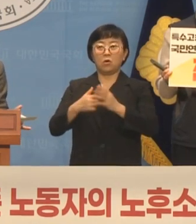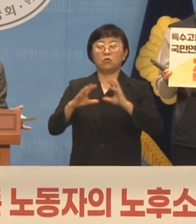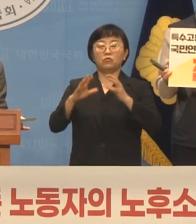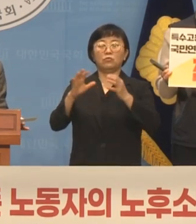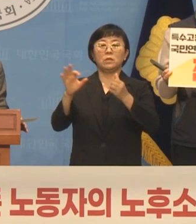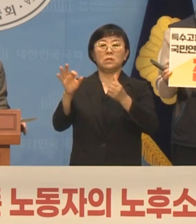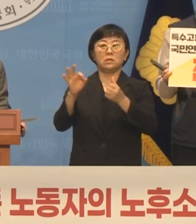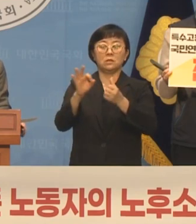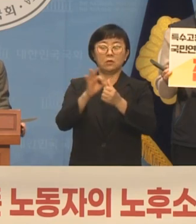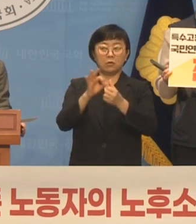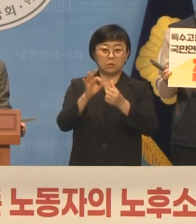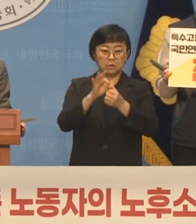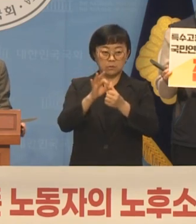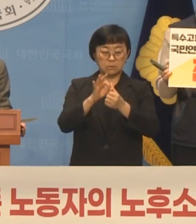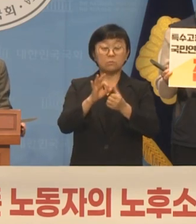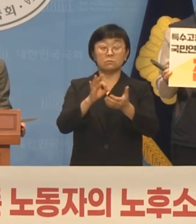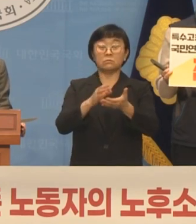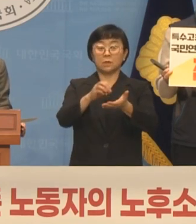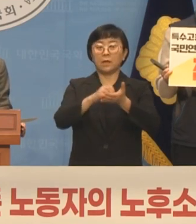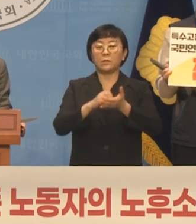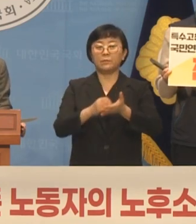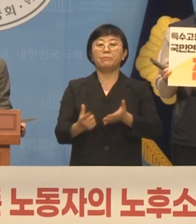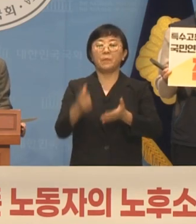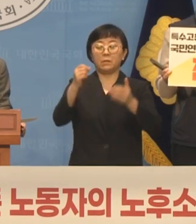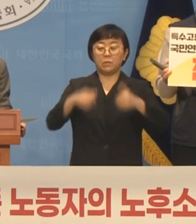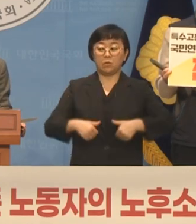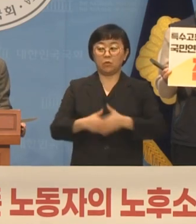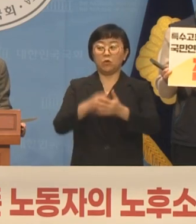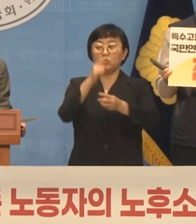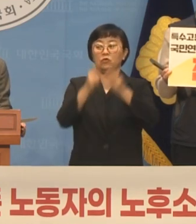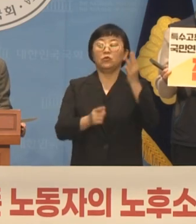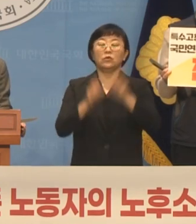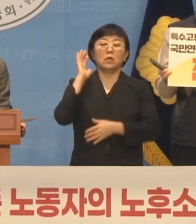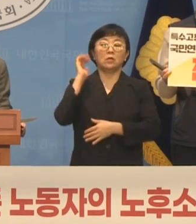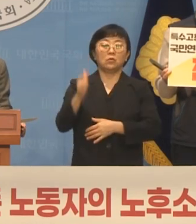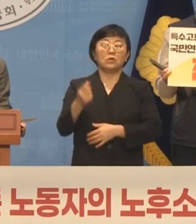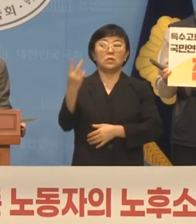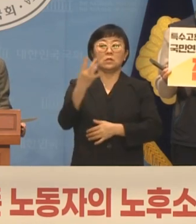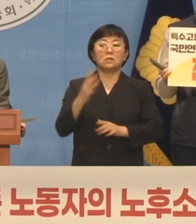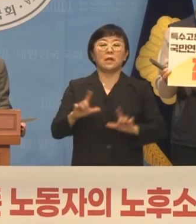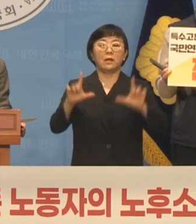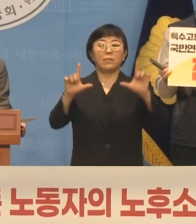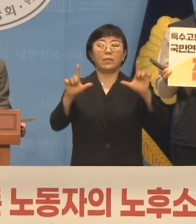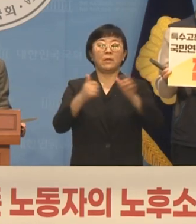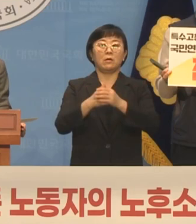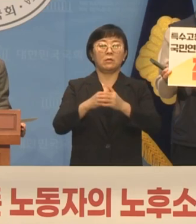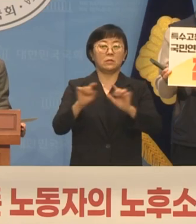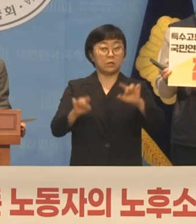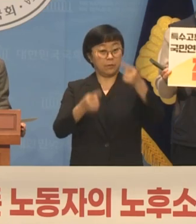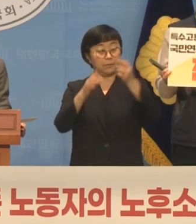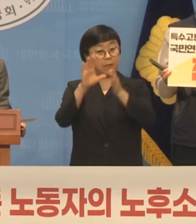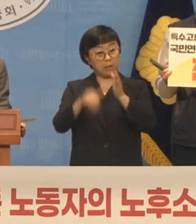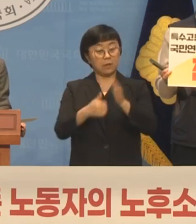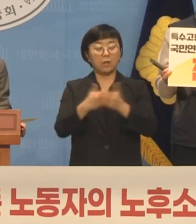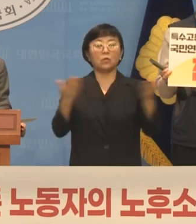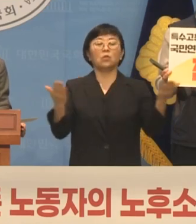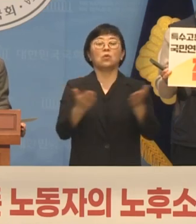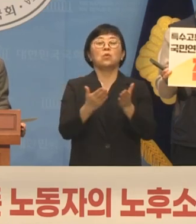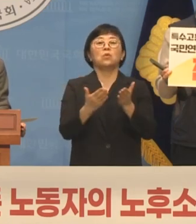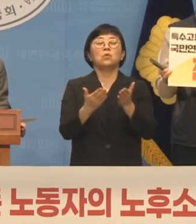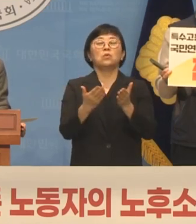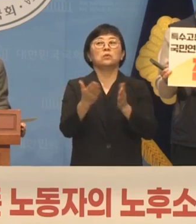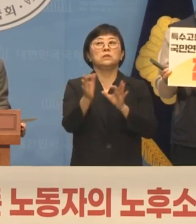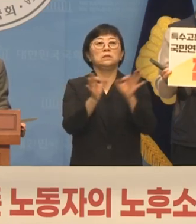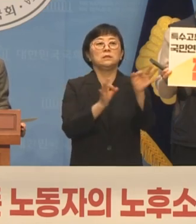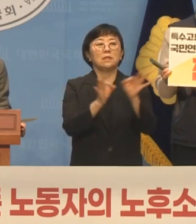하루빨리 이루어져야 합니다. 윤석열 대통령 2004년 신년사에서 노동시장 이중구조